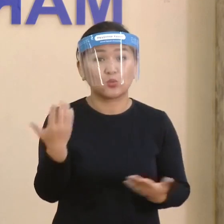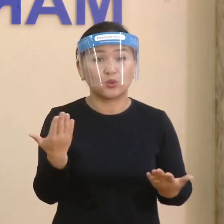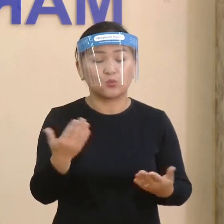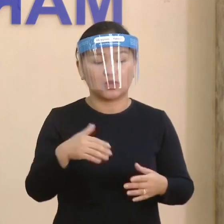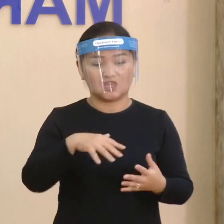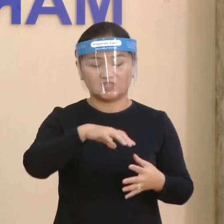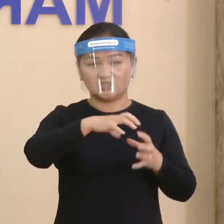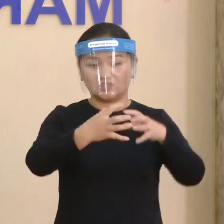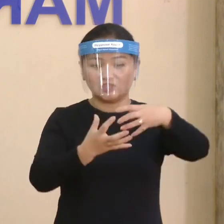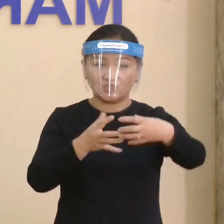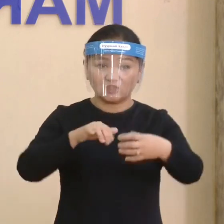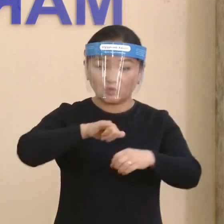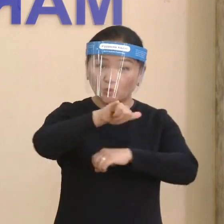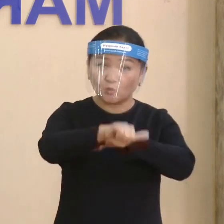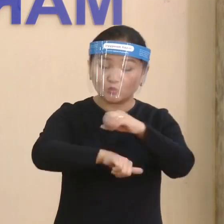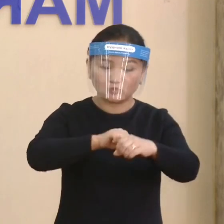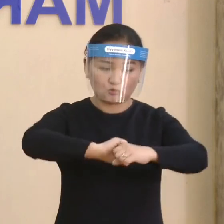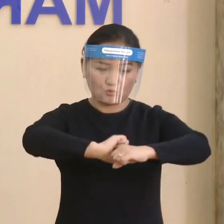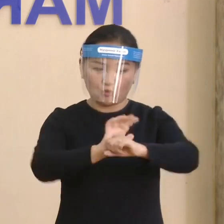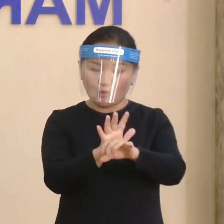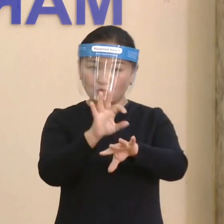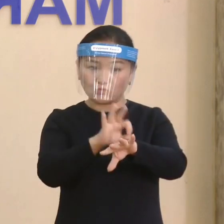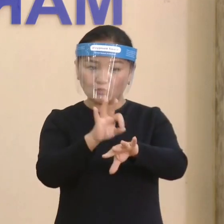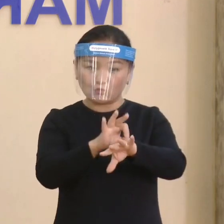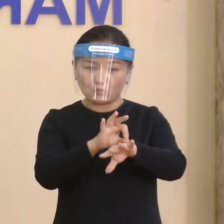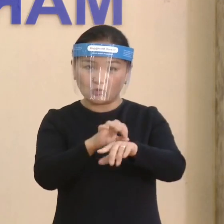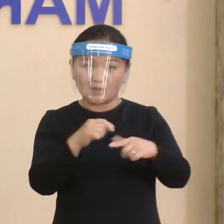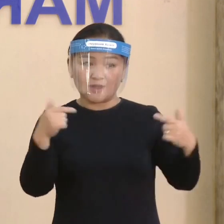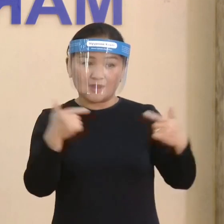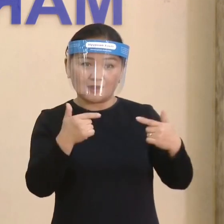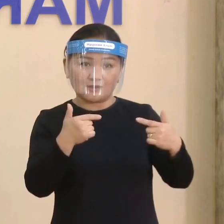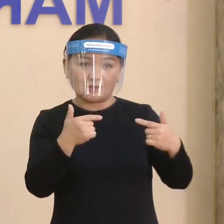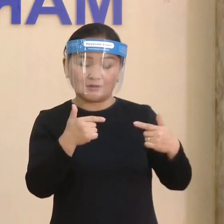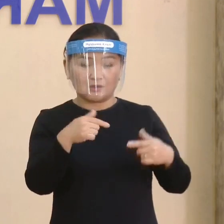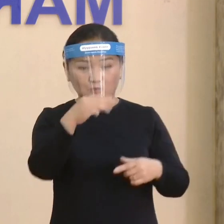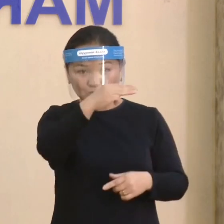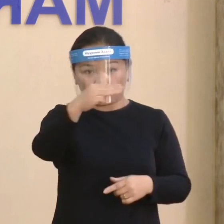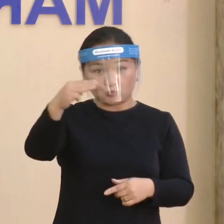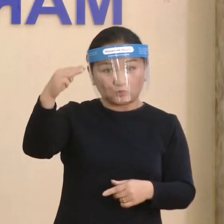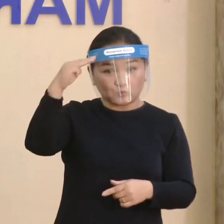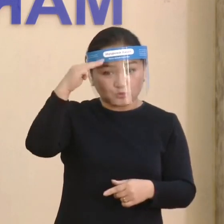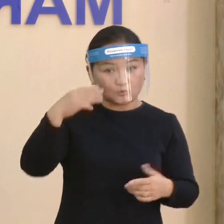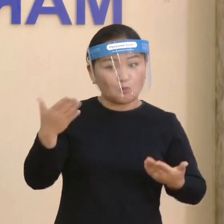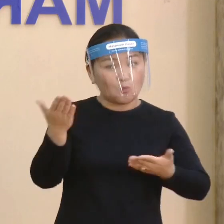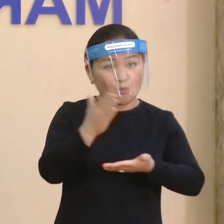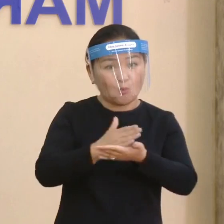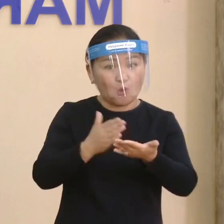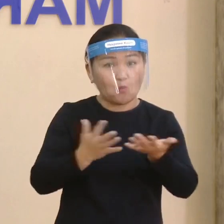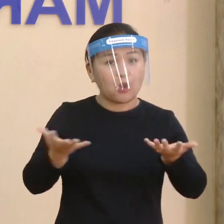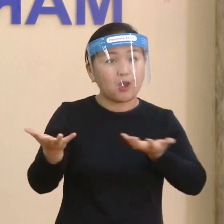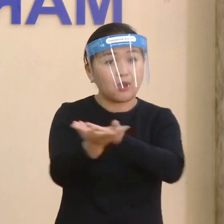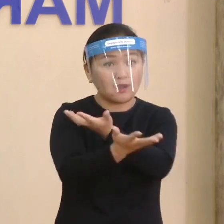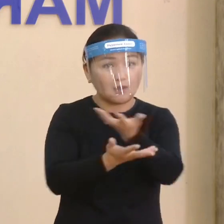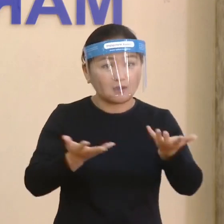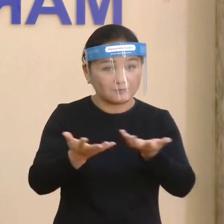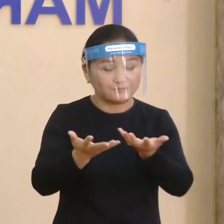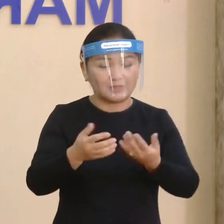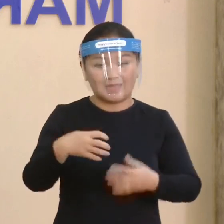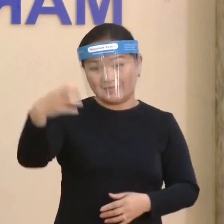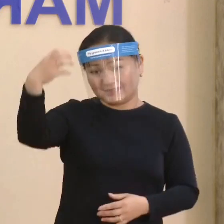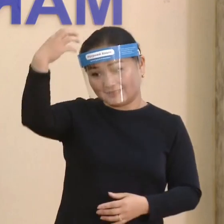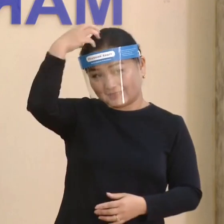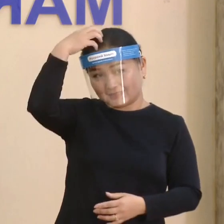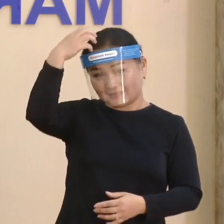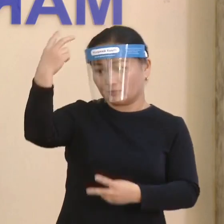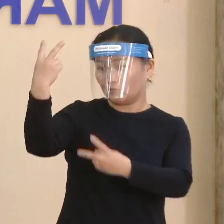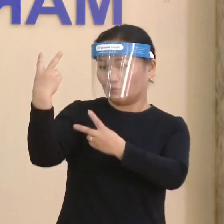улс орнууд коронавирус халдвар уу COVID-19-тэй тэмцэж байгаа тэргүүн туршлагаа бие биендээ хуваалцах, за засгийн газрын үүрэг